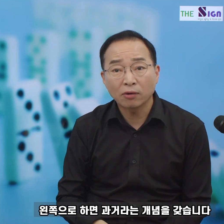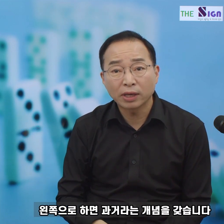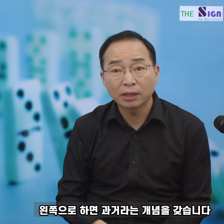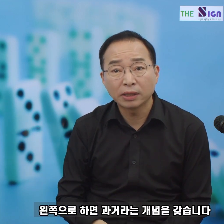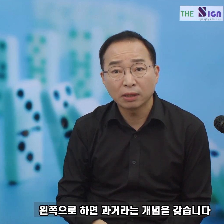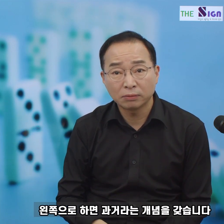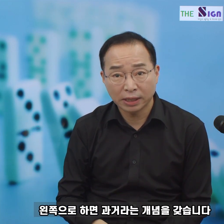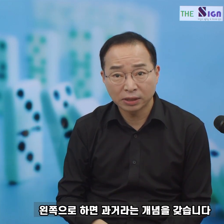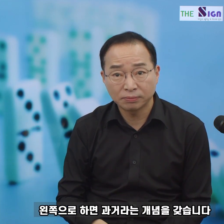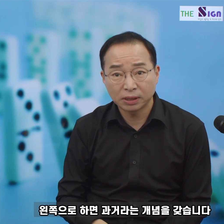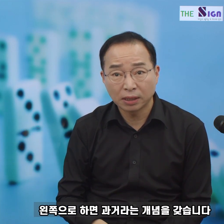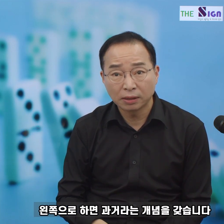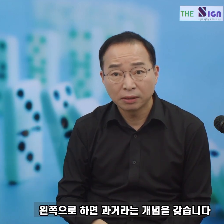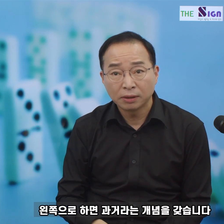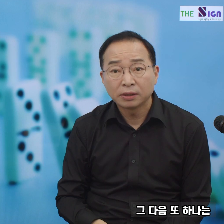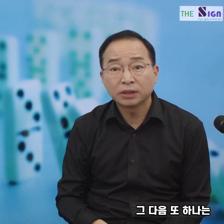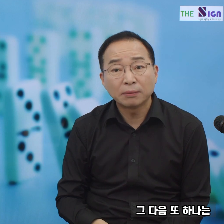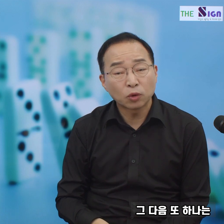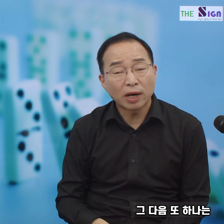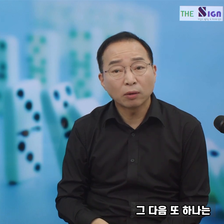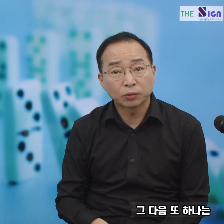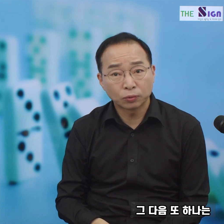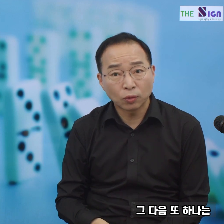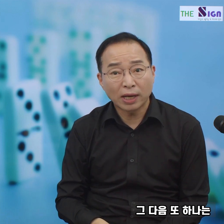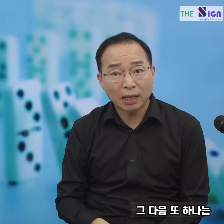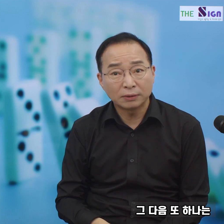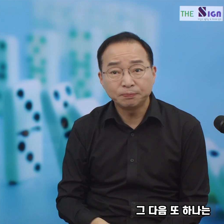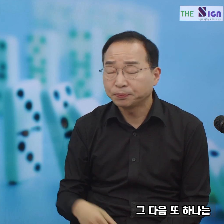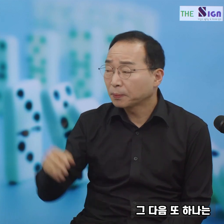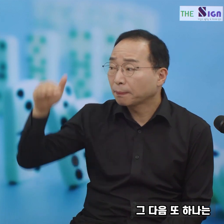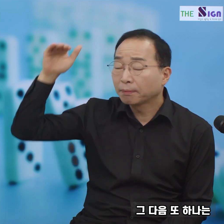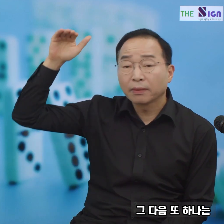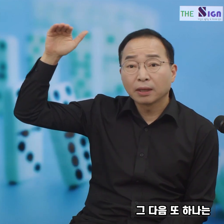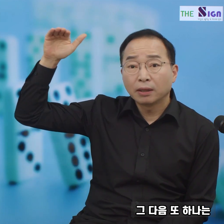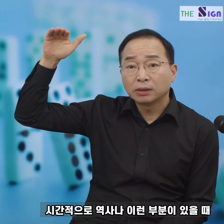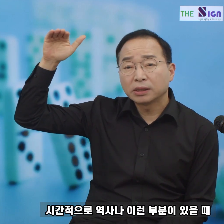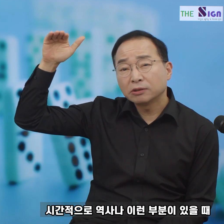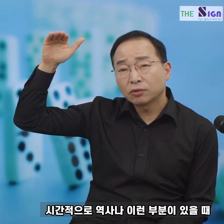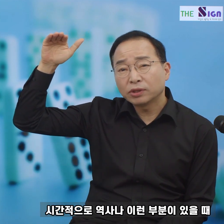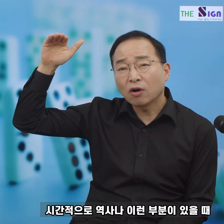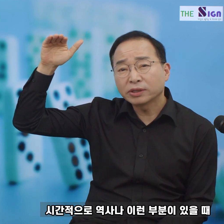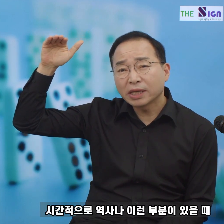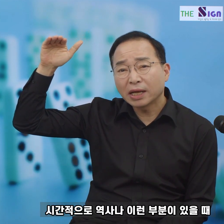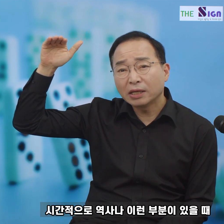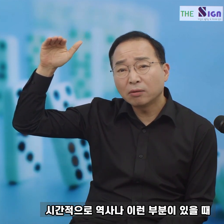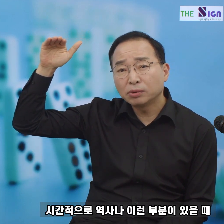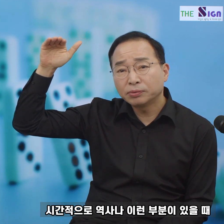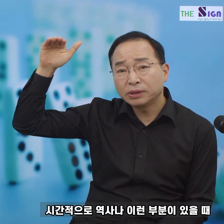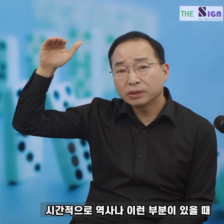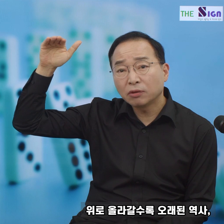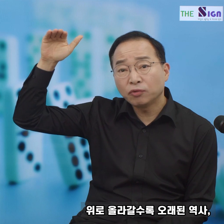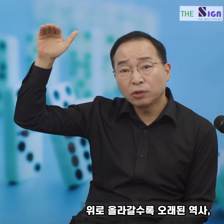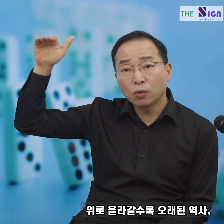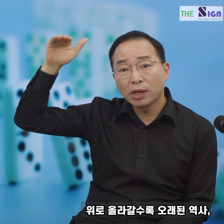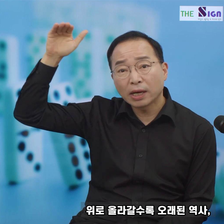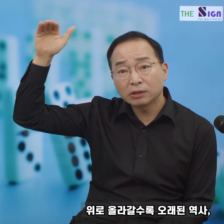과거라는 개념을 갖습니다. 그 다음에 또 하나는 시간적으로 역사나 이런 부분이 있을 때 위로